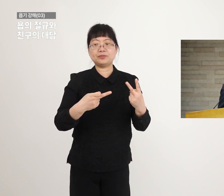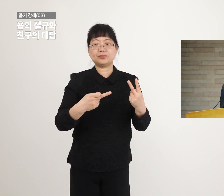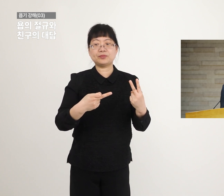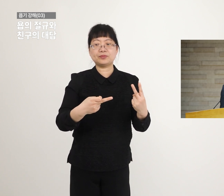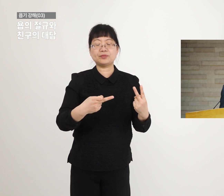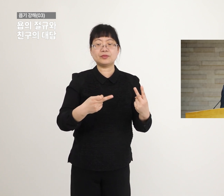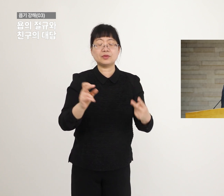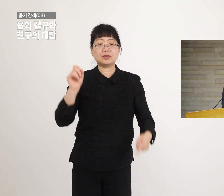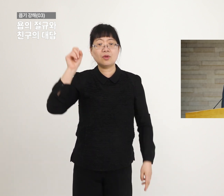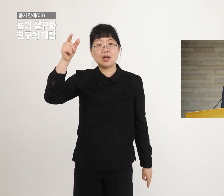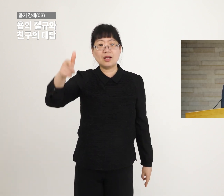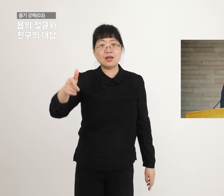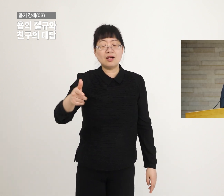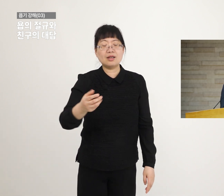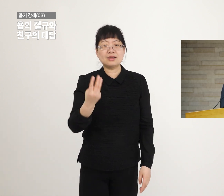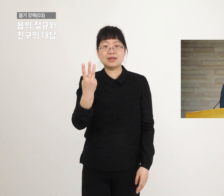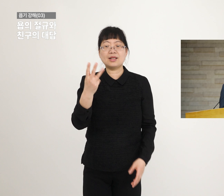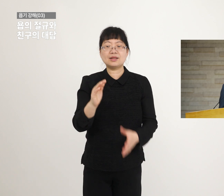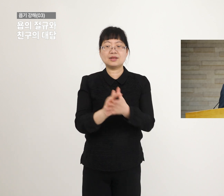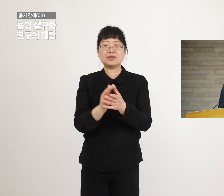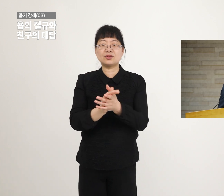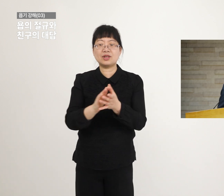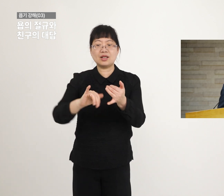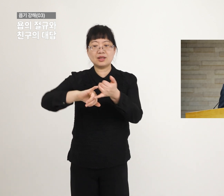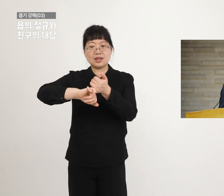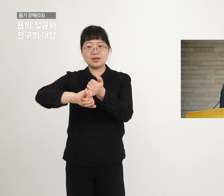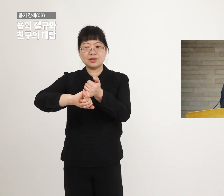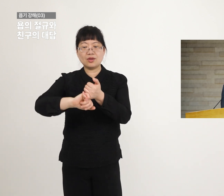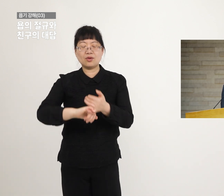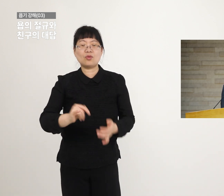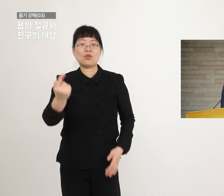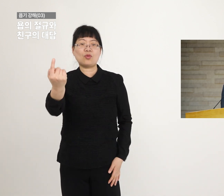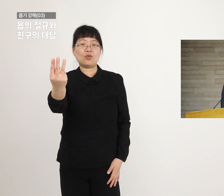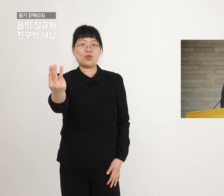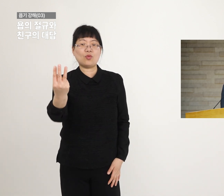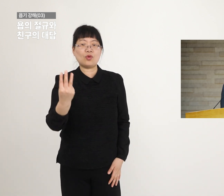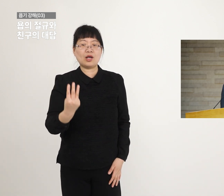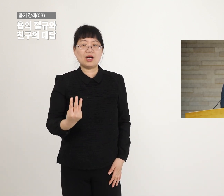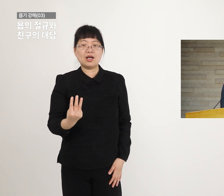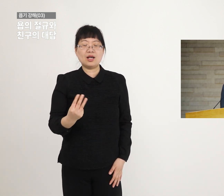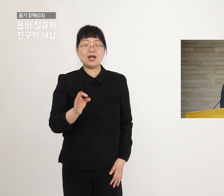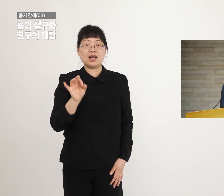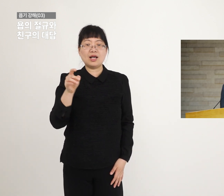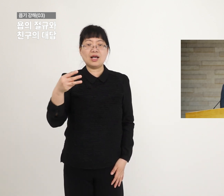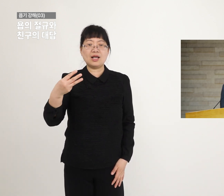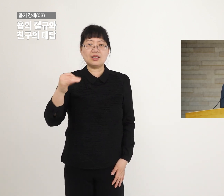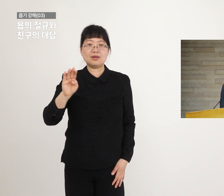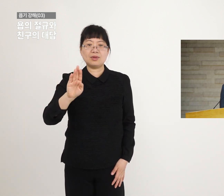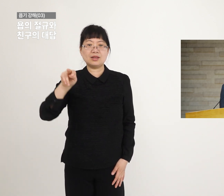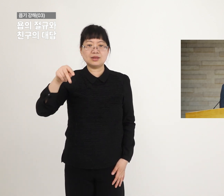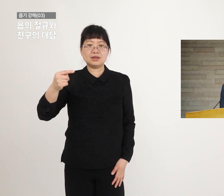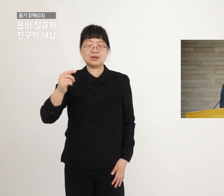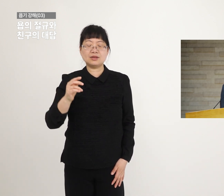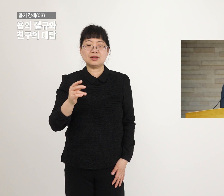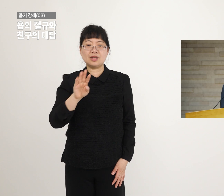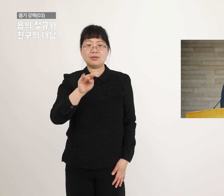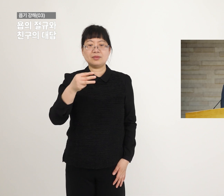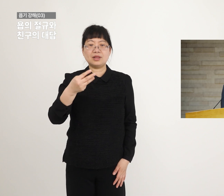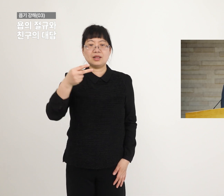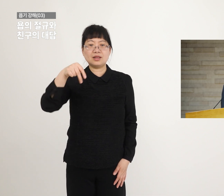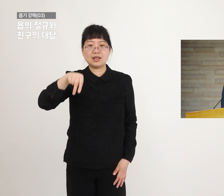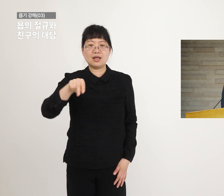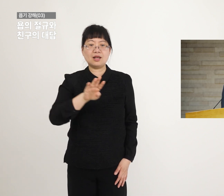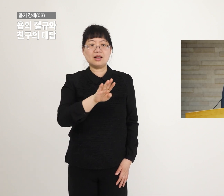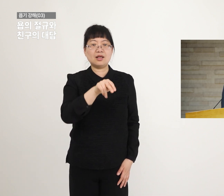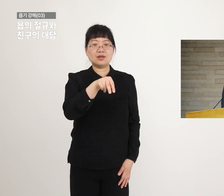멀리서 세 친구가 약속을 하고 찾아옵니다. 엘리바스, 빌닷,